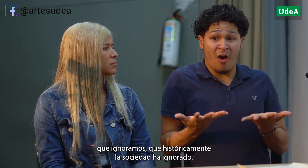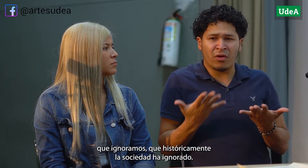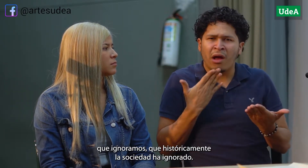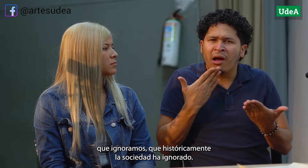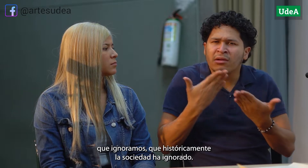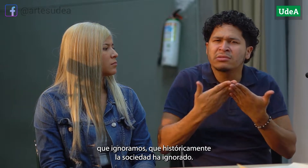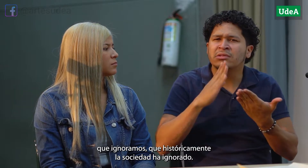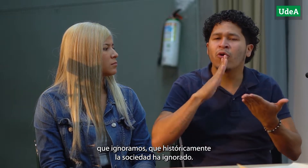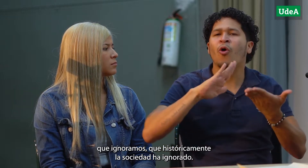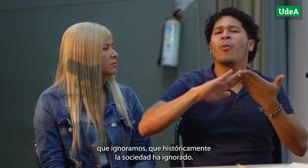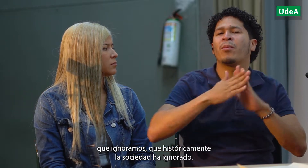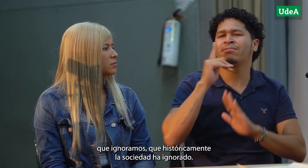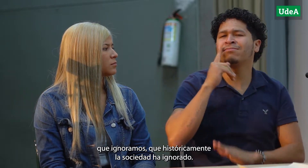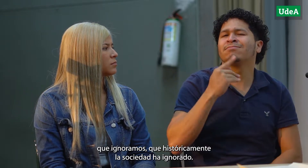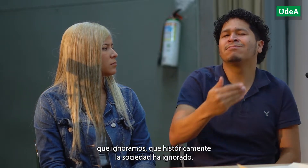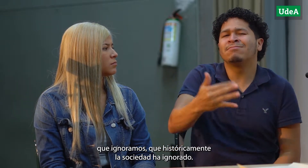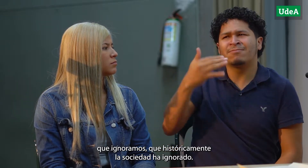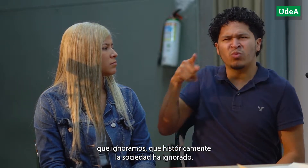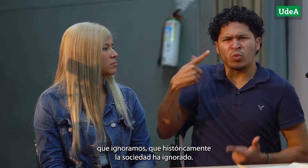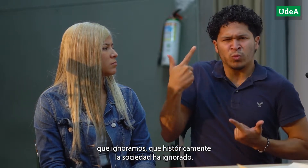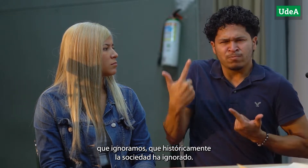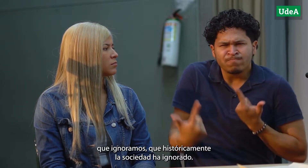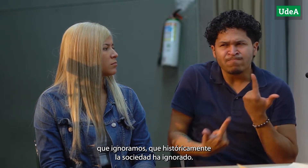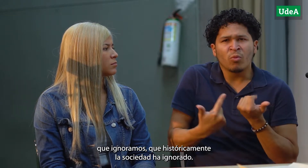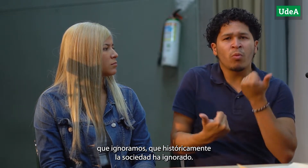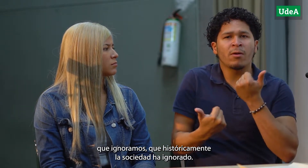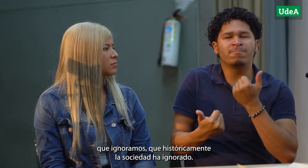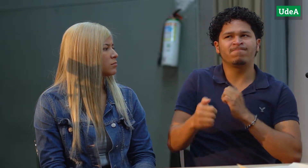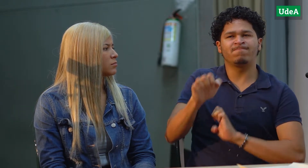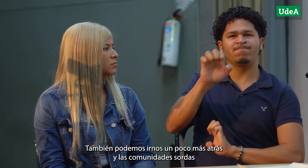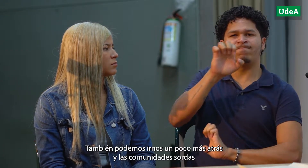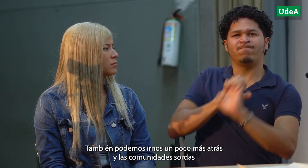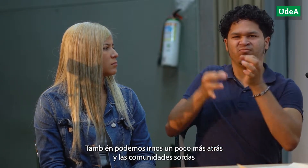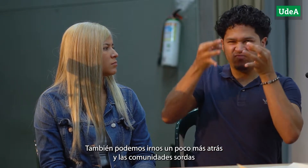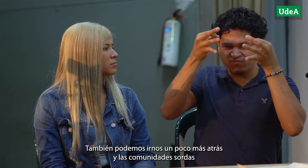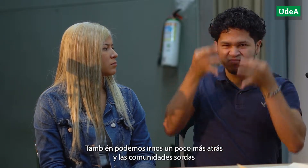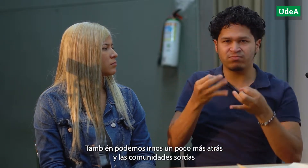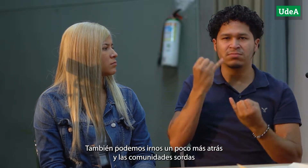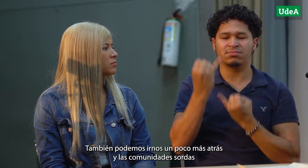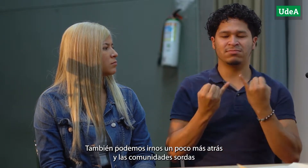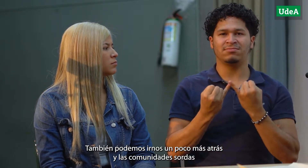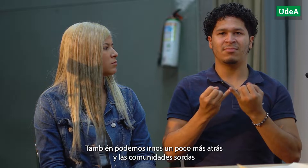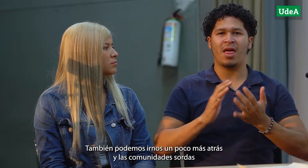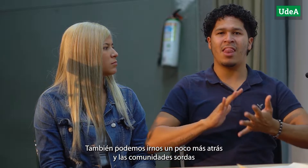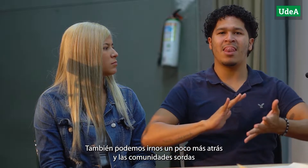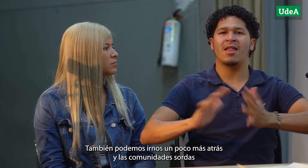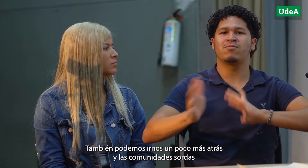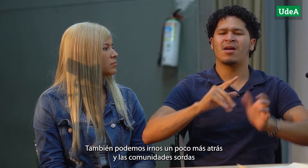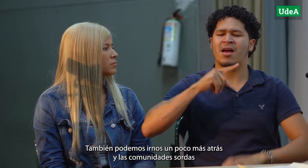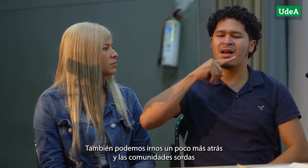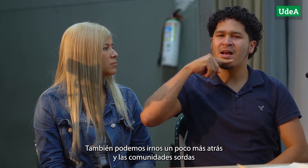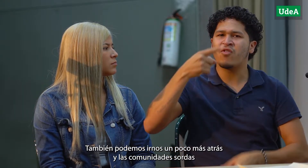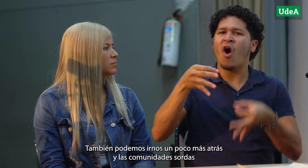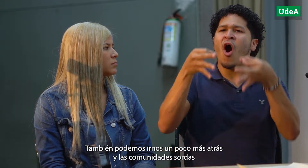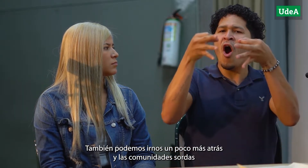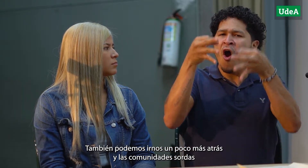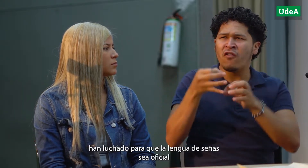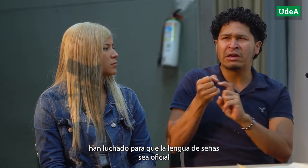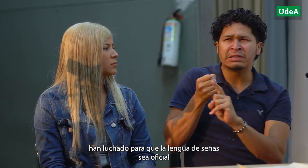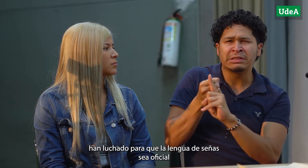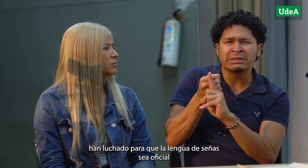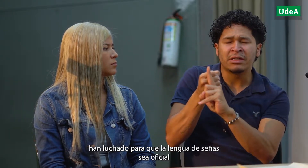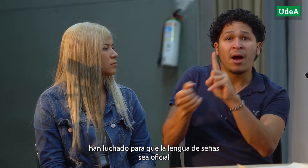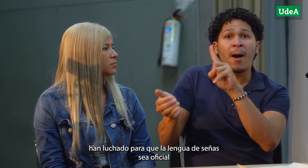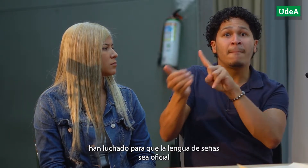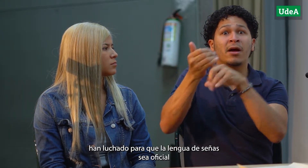violencia que ignoramos, que históricamente la sociedad ha ignorado. También podemos irnos un poco más atrás y las comunidades sordas